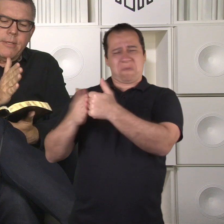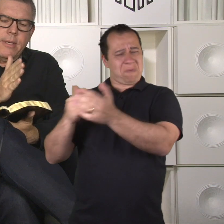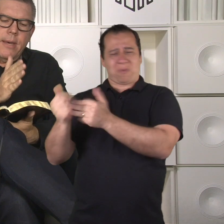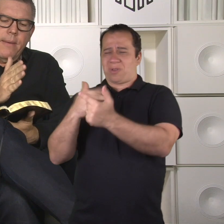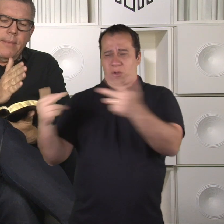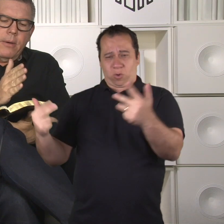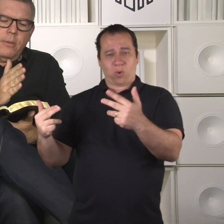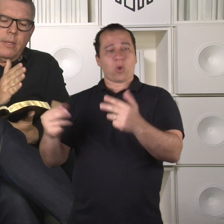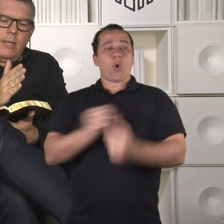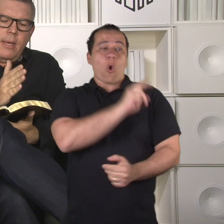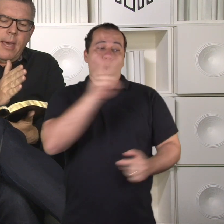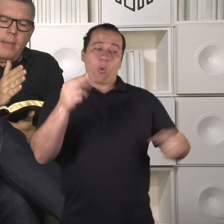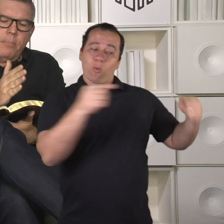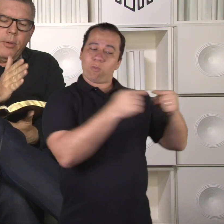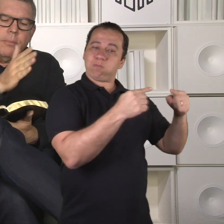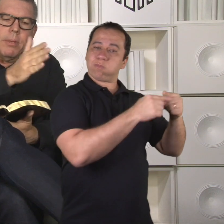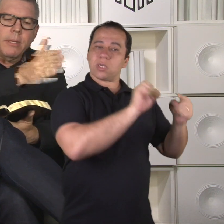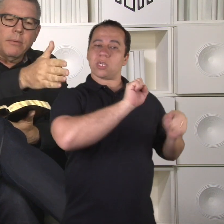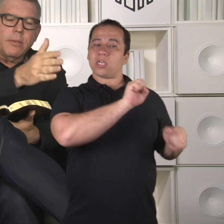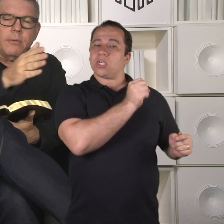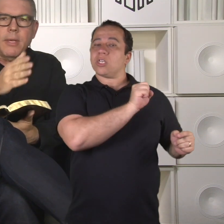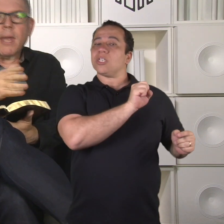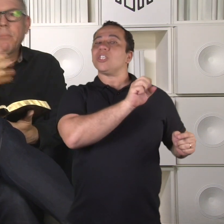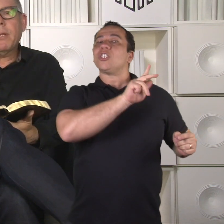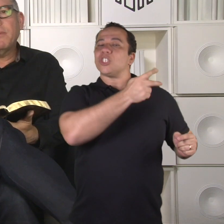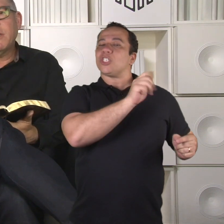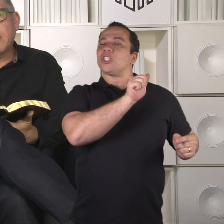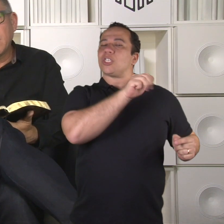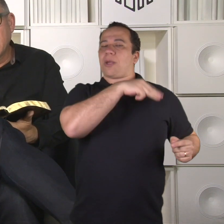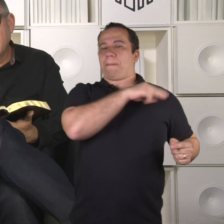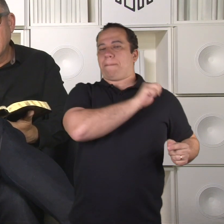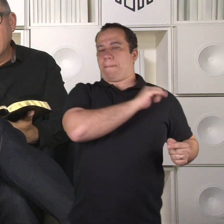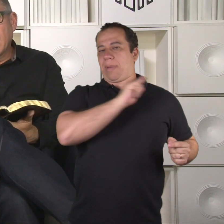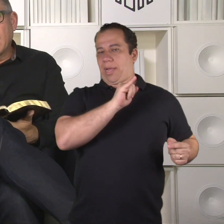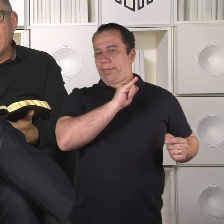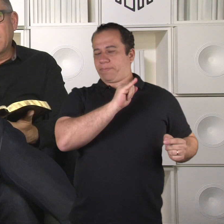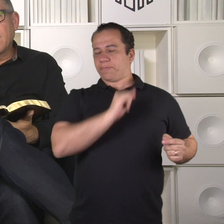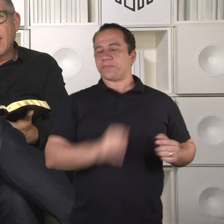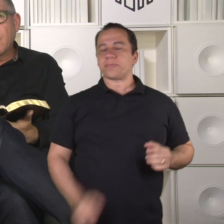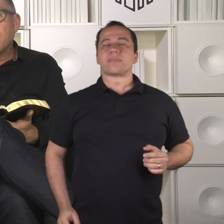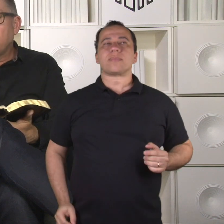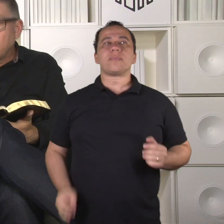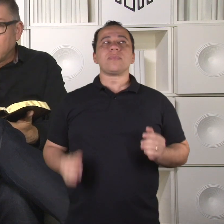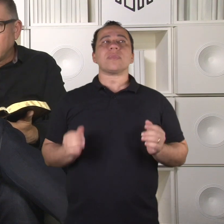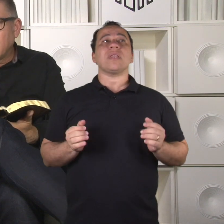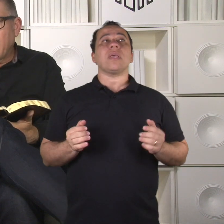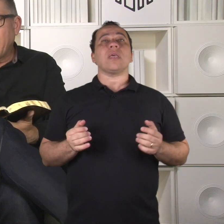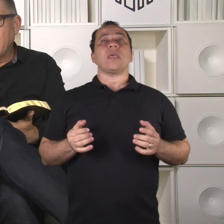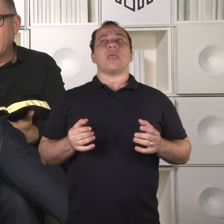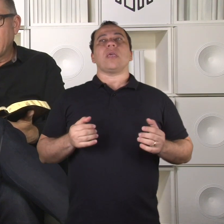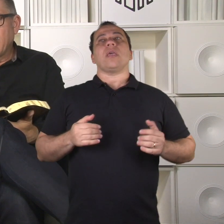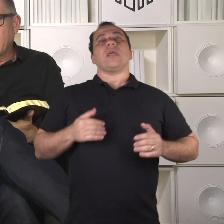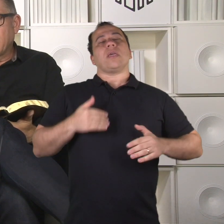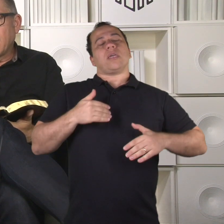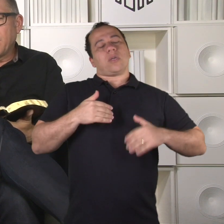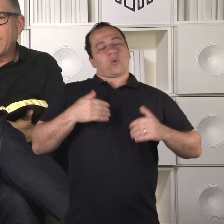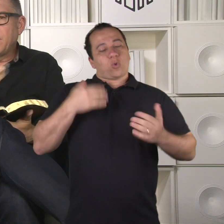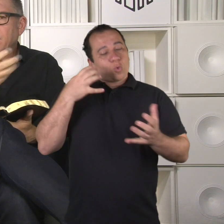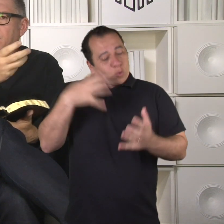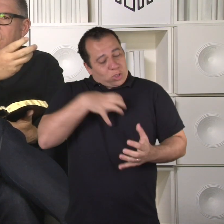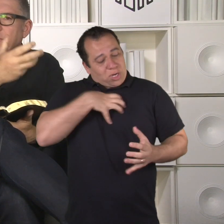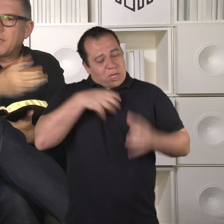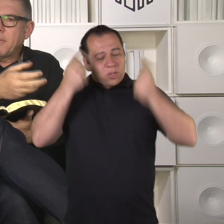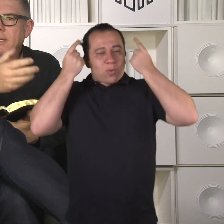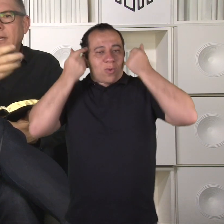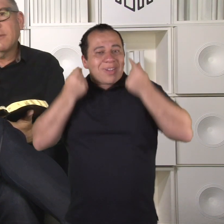rabino dizia o que era proibido e o que era permitido, isso era o jugo do rabino. Então, um rabino